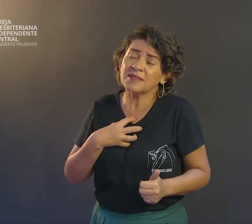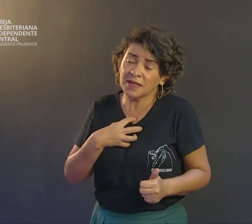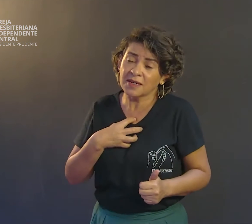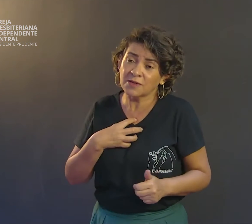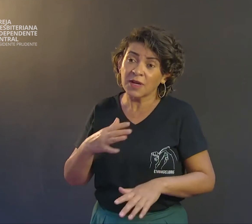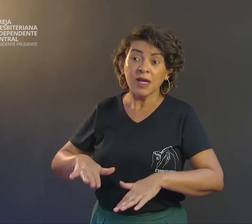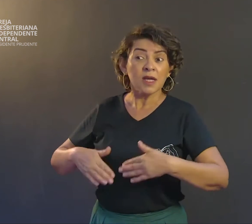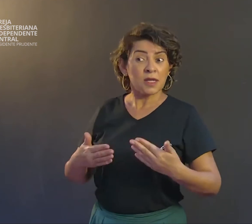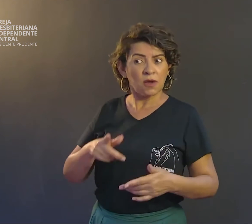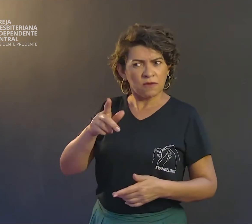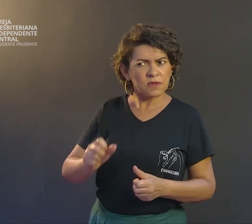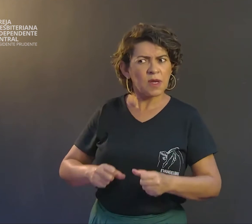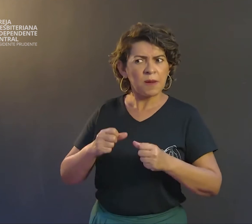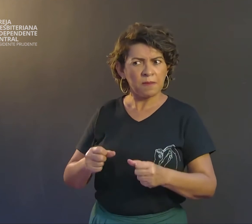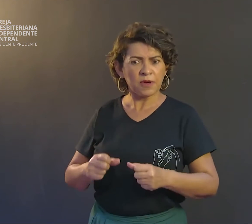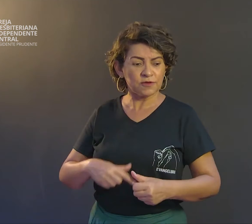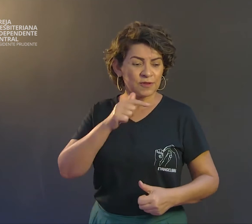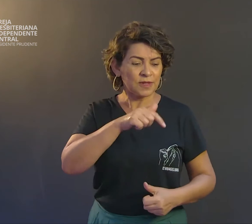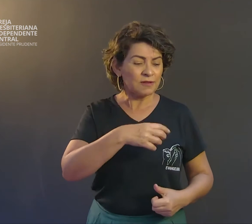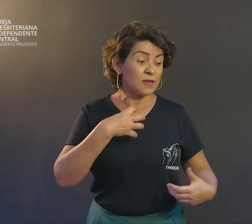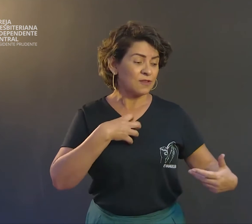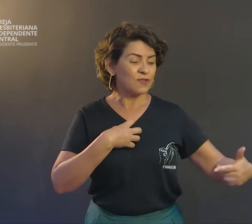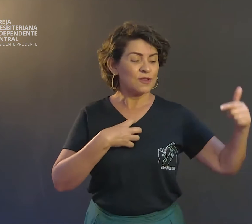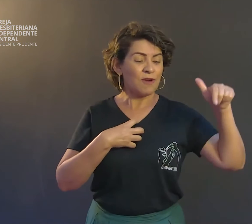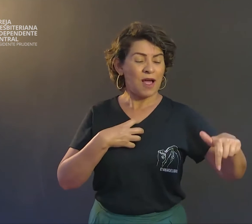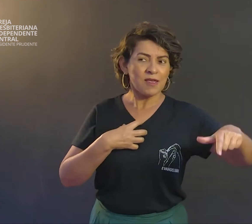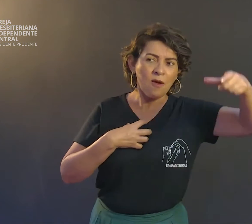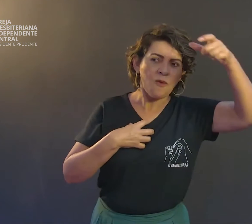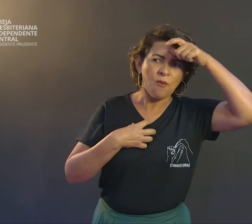do domínio de um destes dominadores malignos.